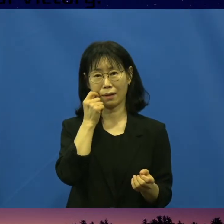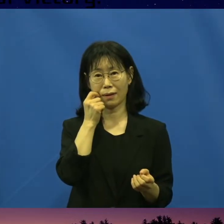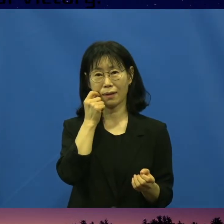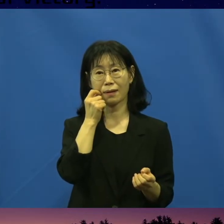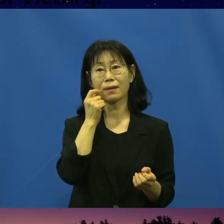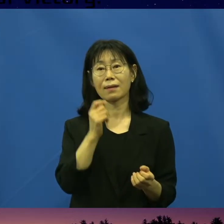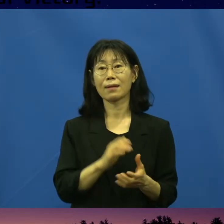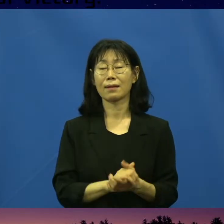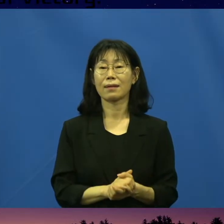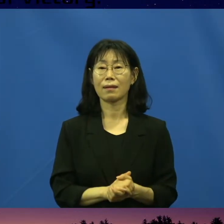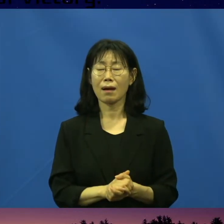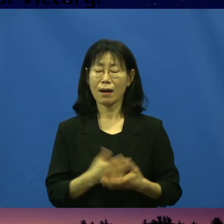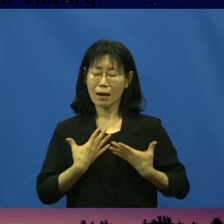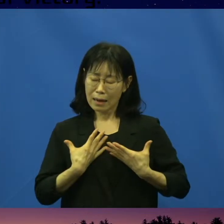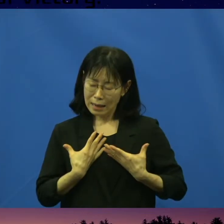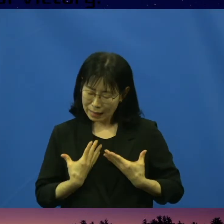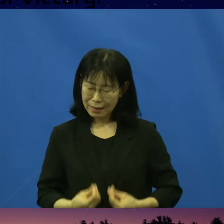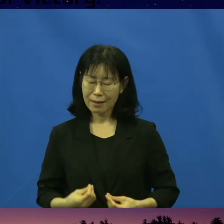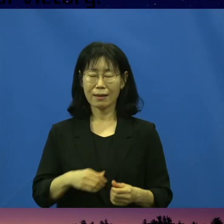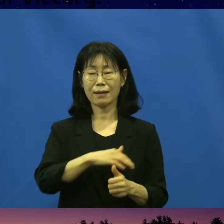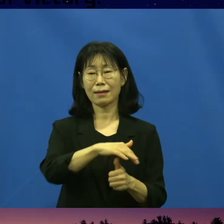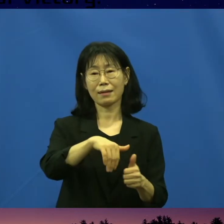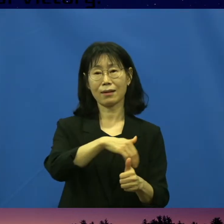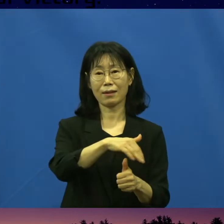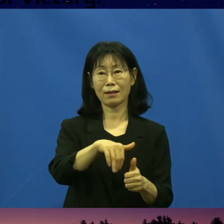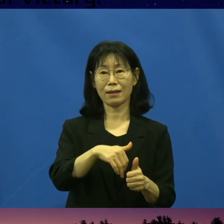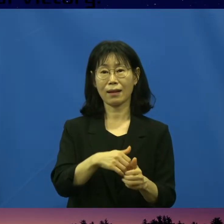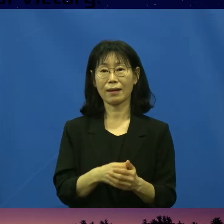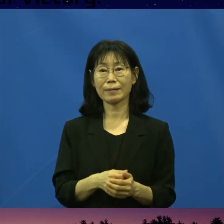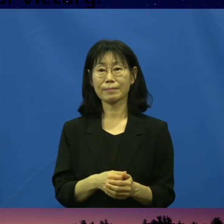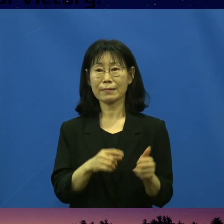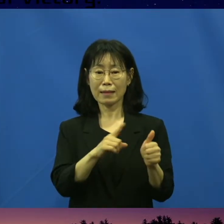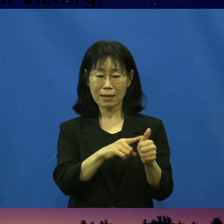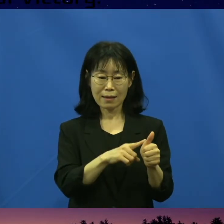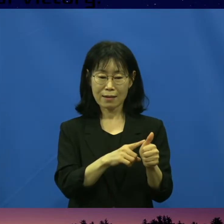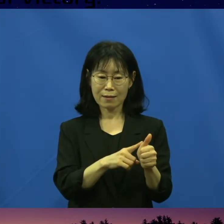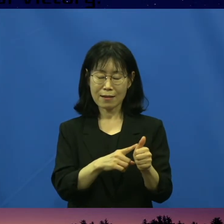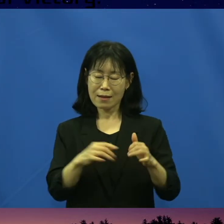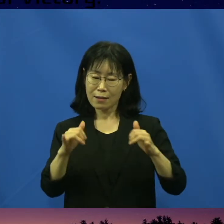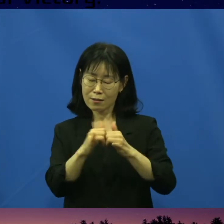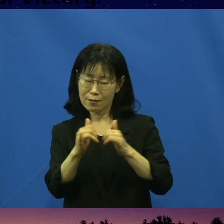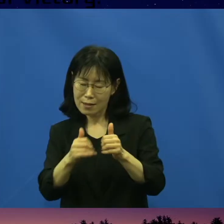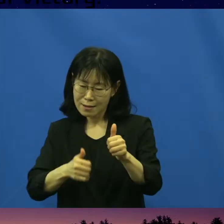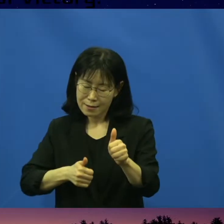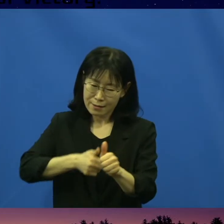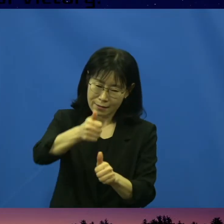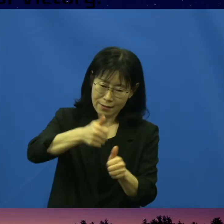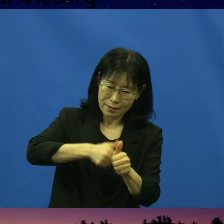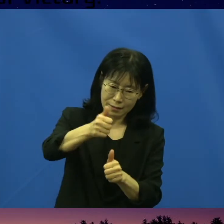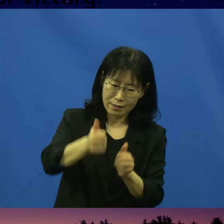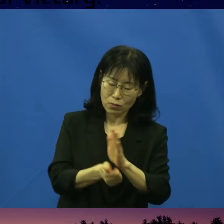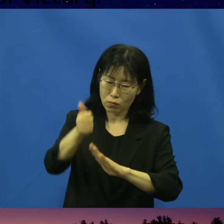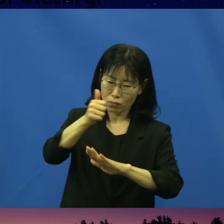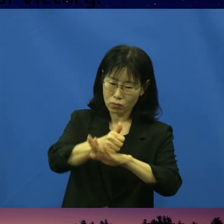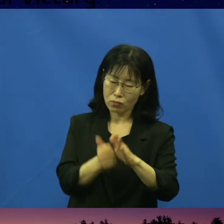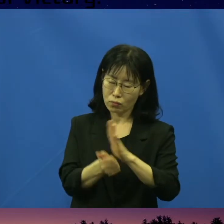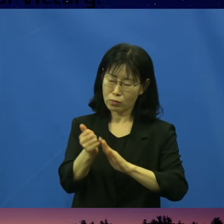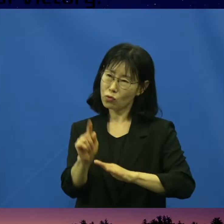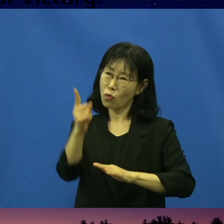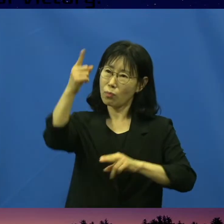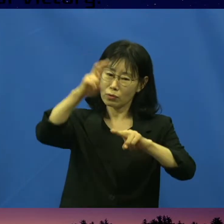없는 거죠. 절망적인 상황. 그리고 그의 재능, 그의 쌓은 업적, 지위, 성공에 다 의미가 없는